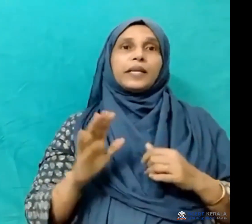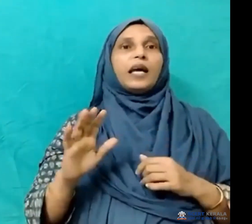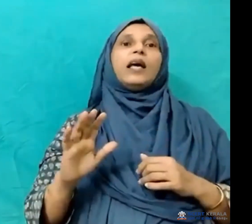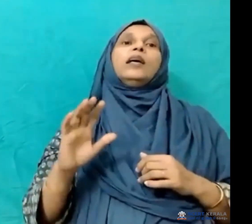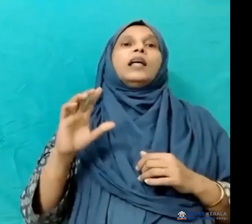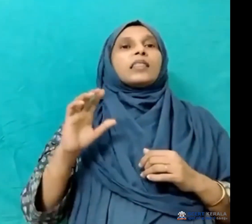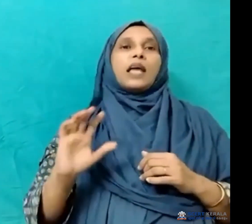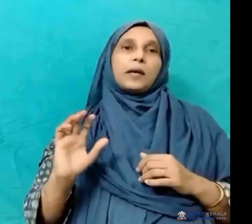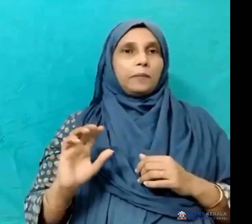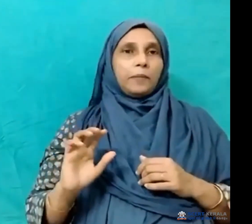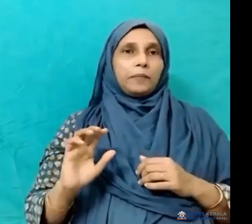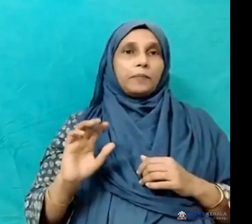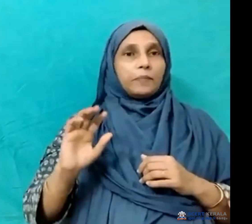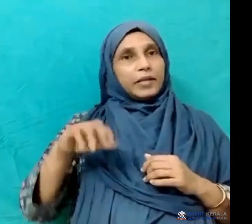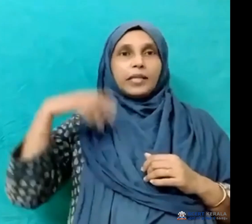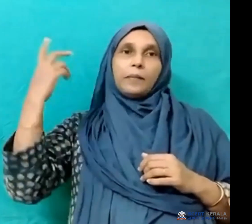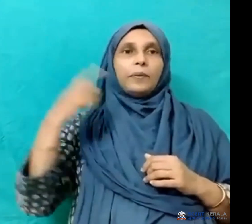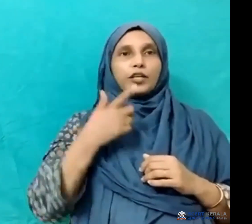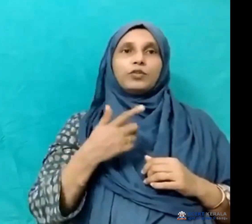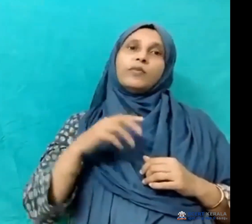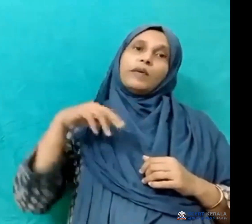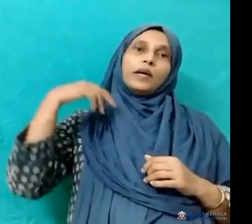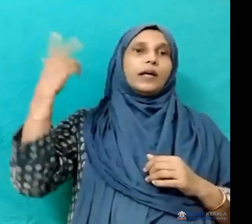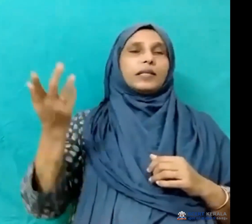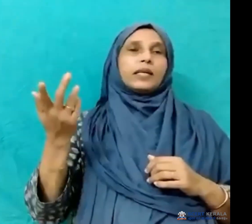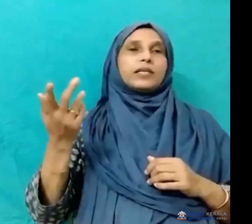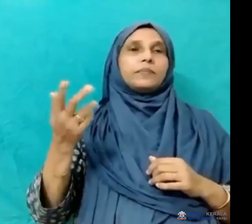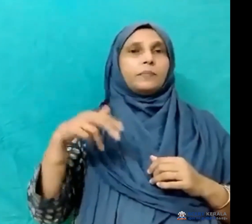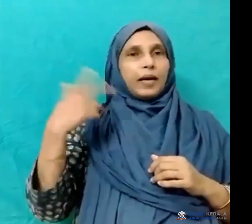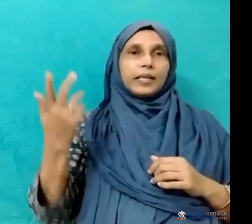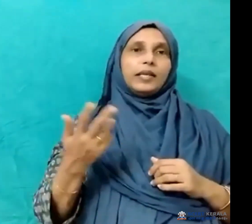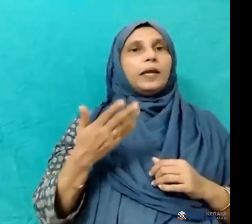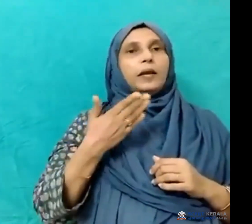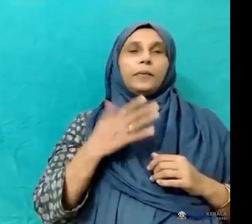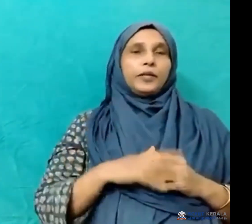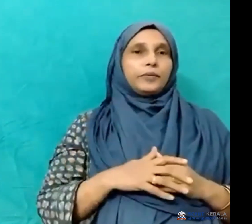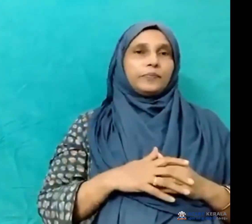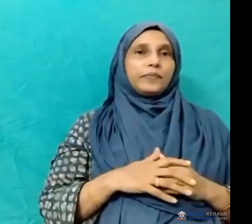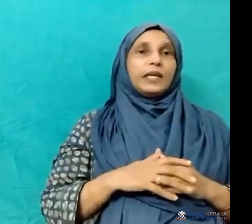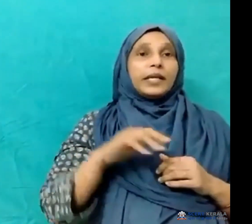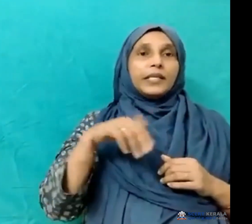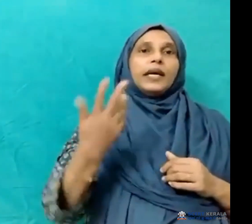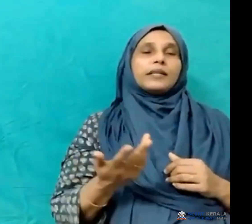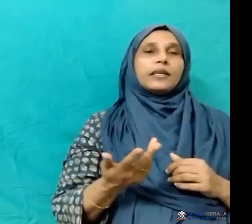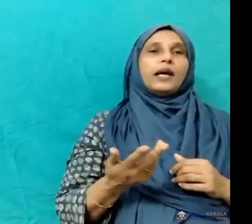പ്രധാനപ്പെട്ട ധർമ്മം. പിന്നെ നാം പറഞ്ഞു അടുത്ത പാഠത്തിൽ പഠിക്കും. ഇനി